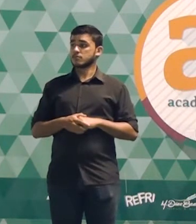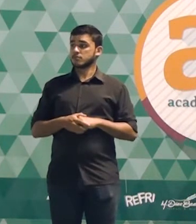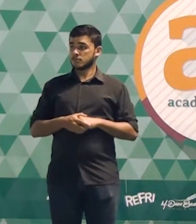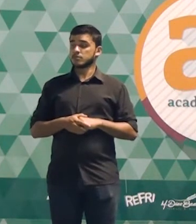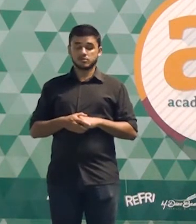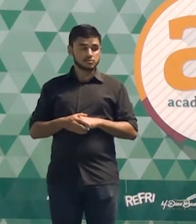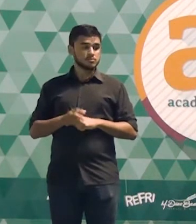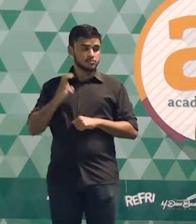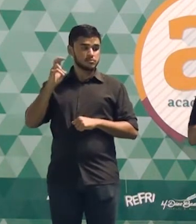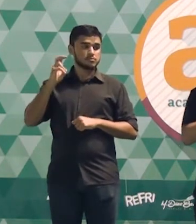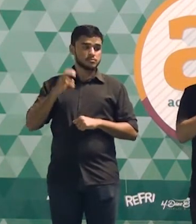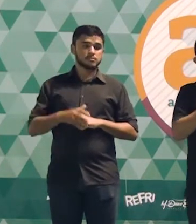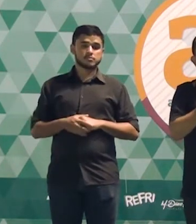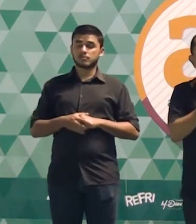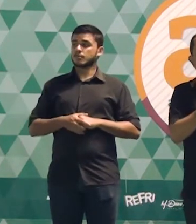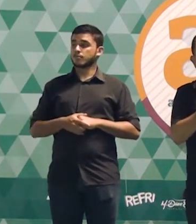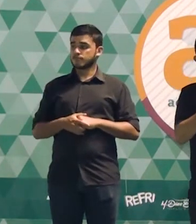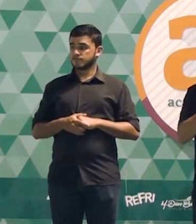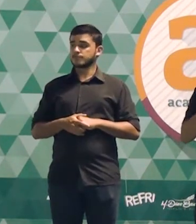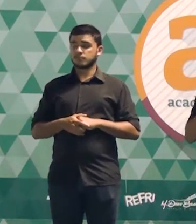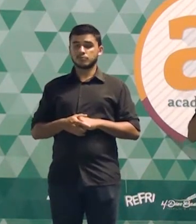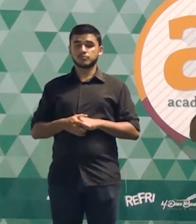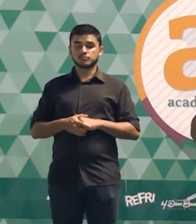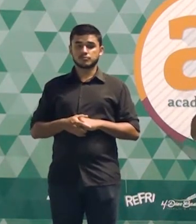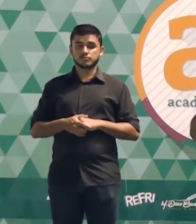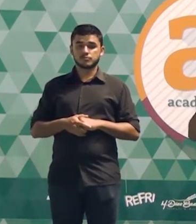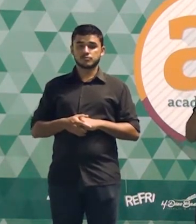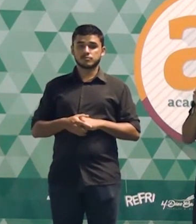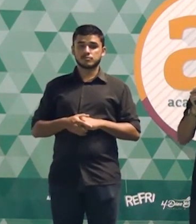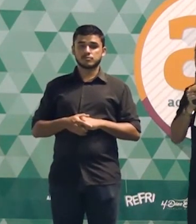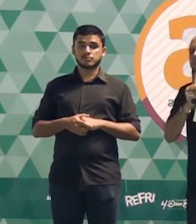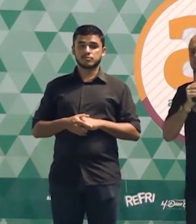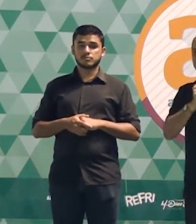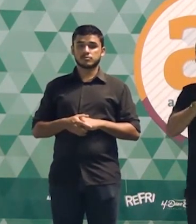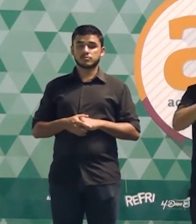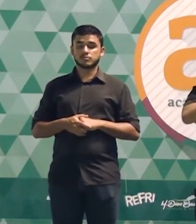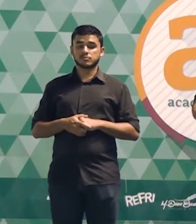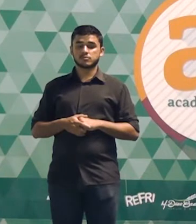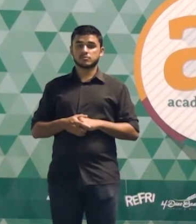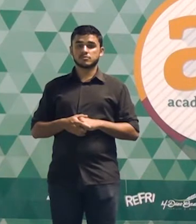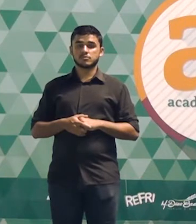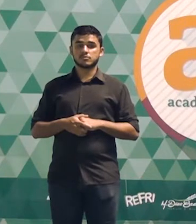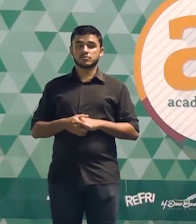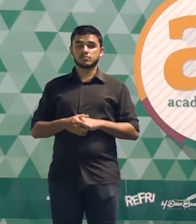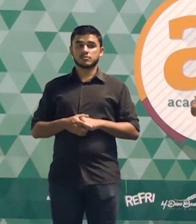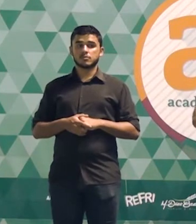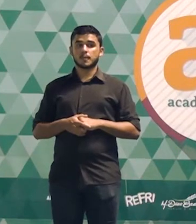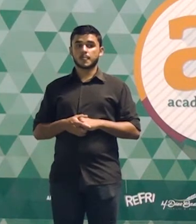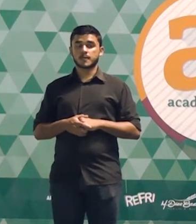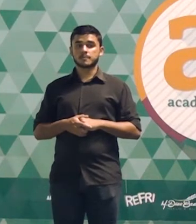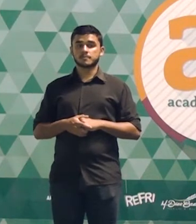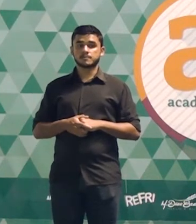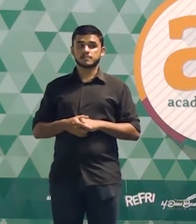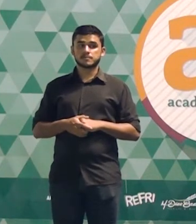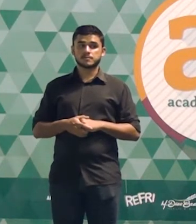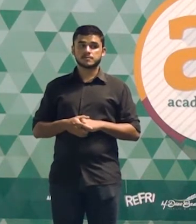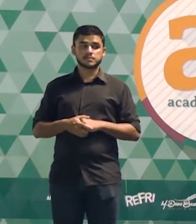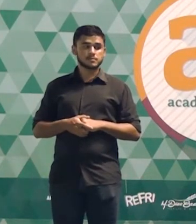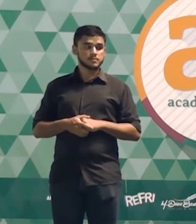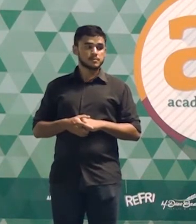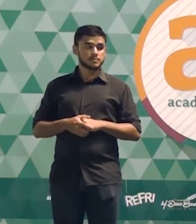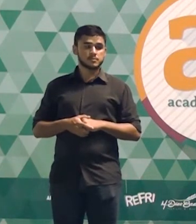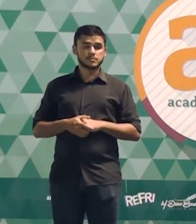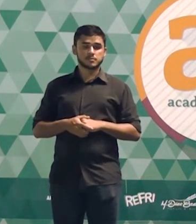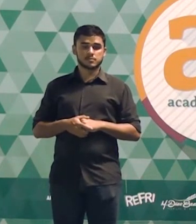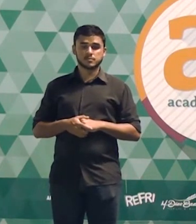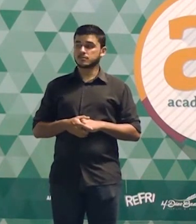a lançar atenções sobre o problema apresentado. A alternativa é de expectativa. Ah, mas eu tenho que falar